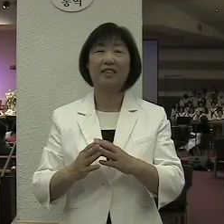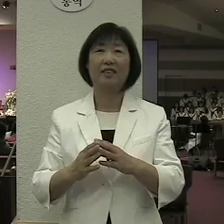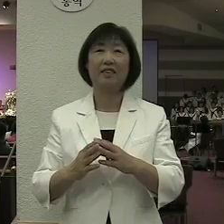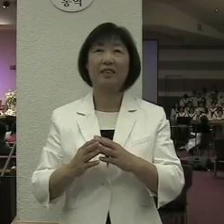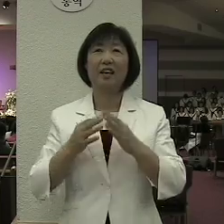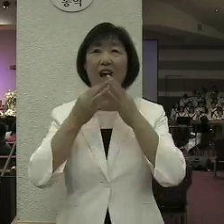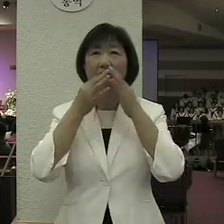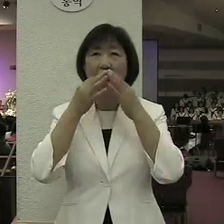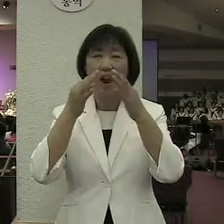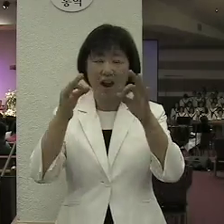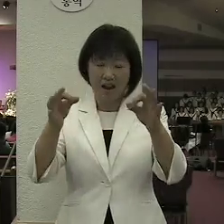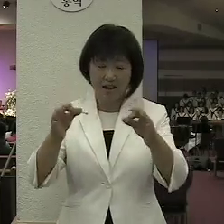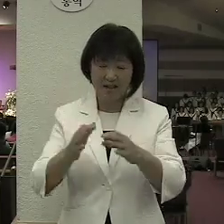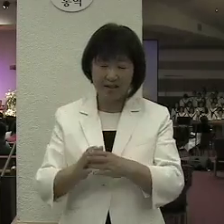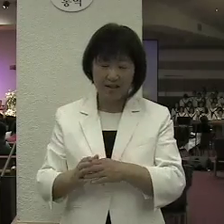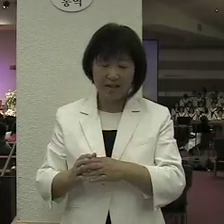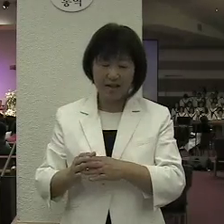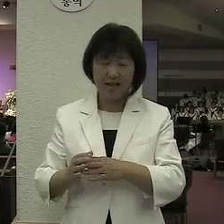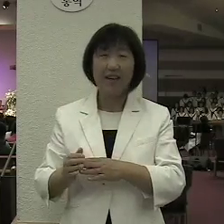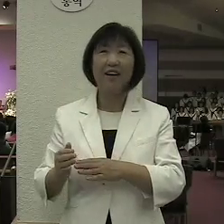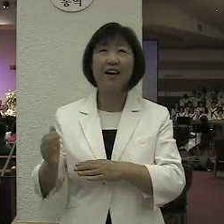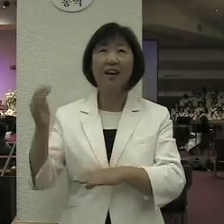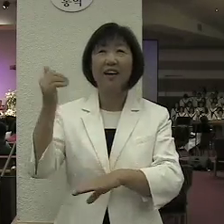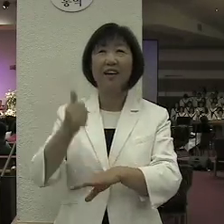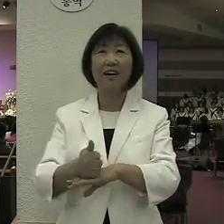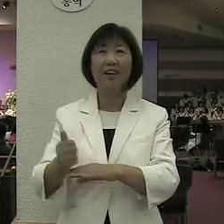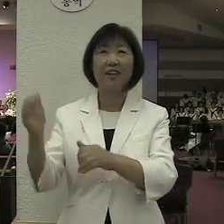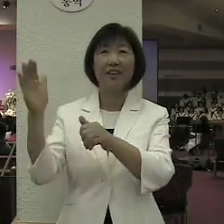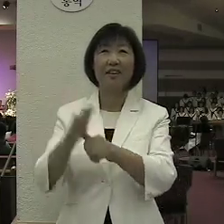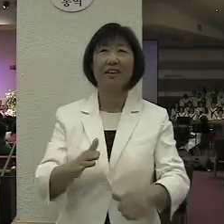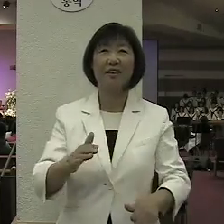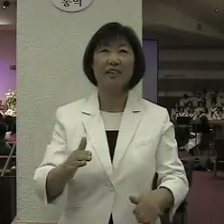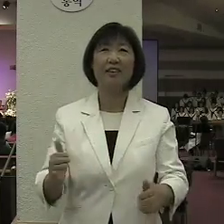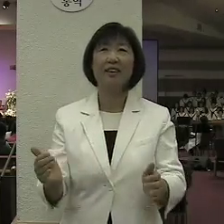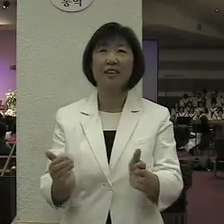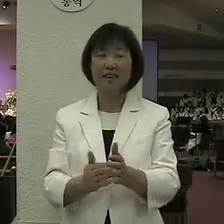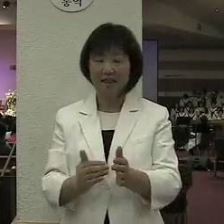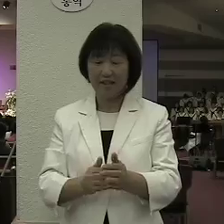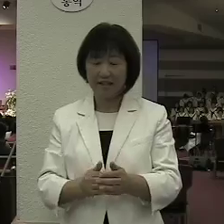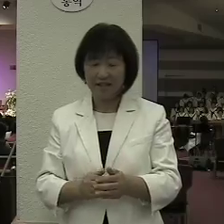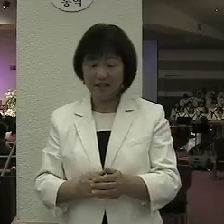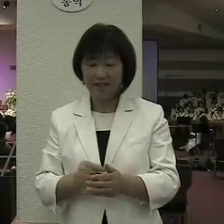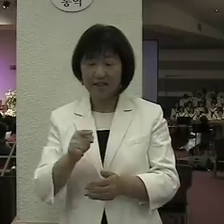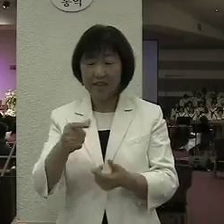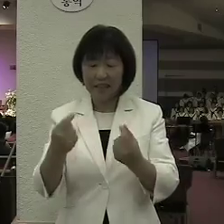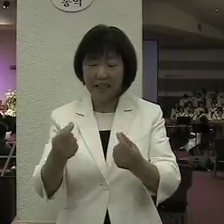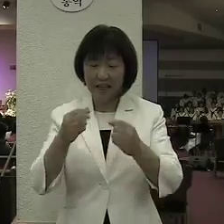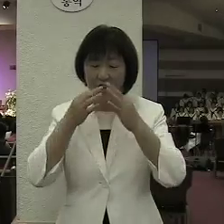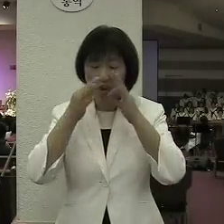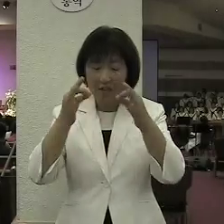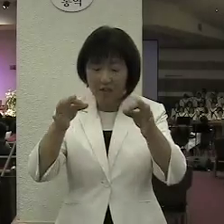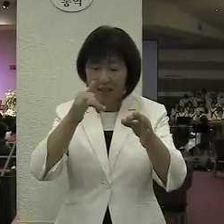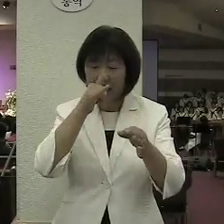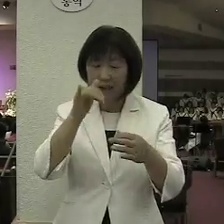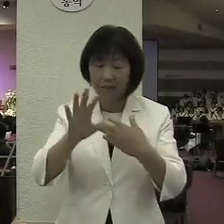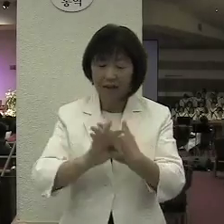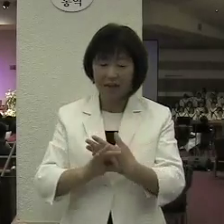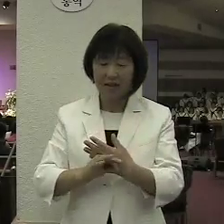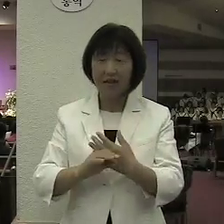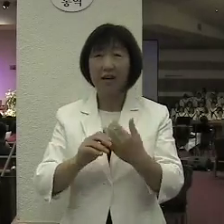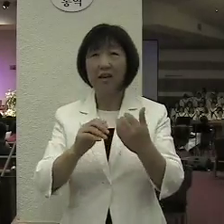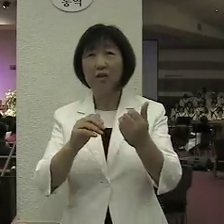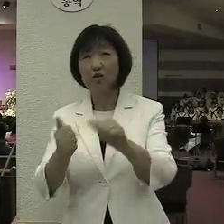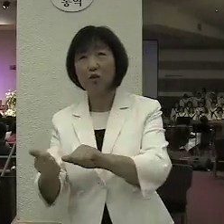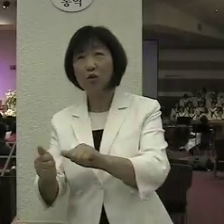대단해요. 근데 거기 보니까 분명히 거기 일본인들, 중국인들, 멕시칸 친구들, 우리 미국 친구들 다 있었는데도